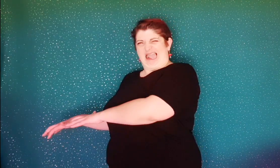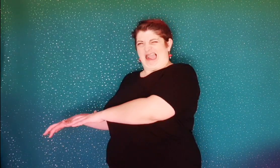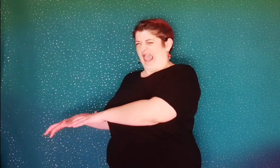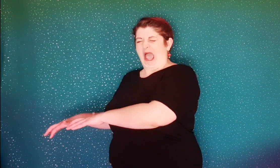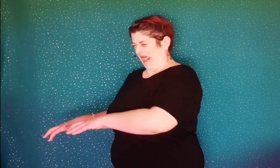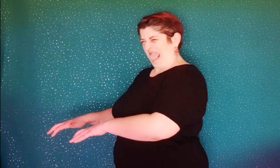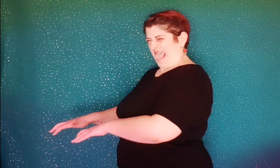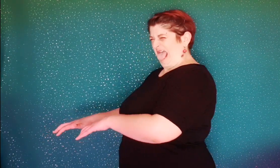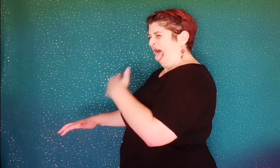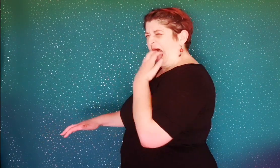Bah.